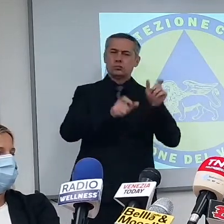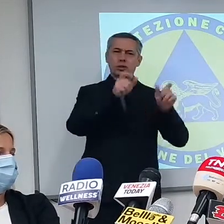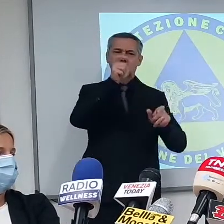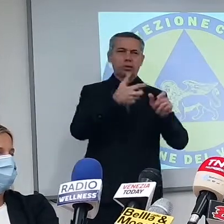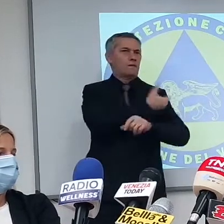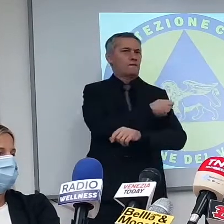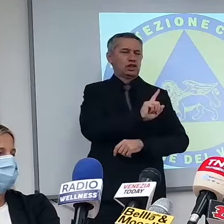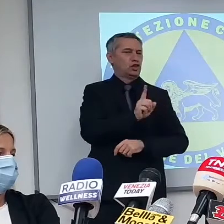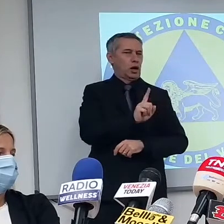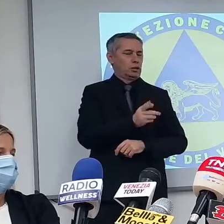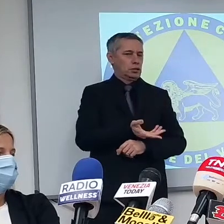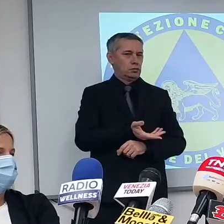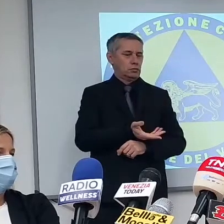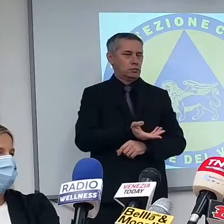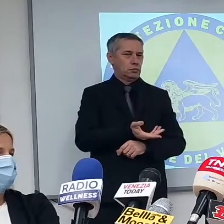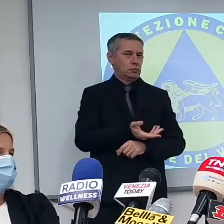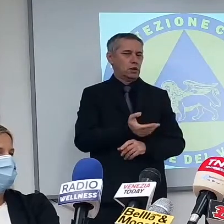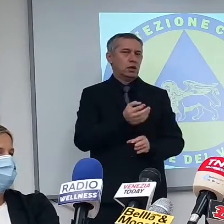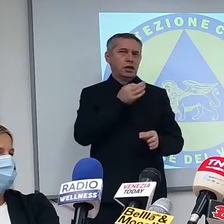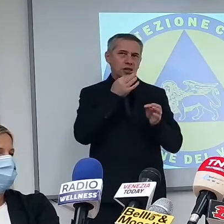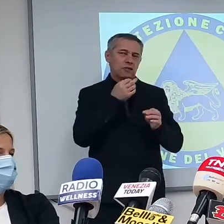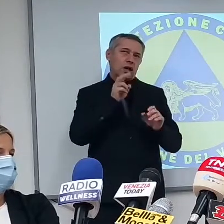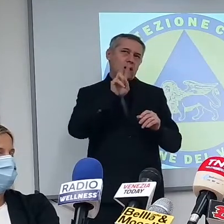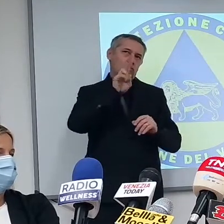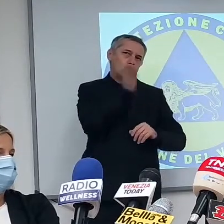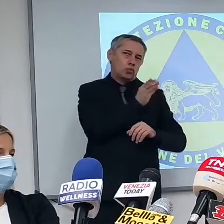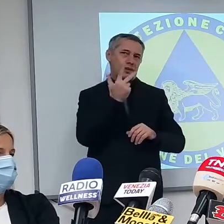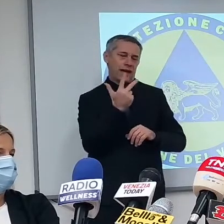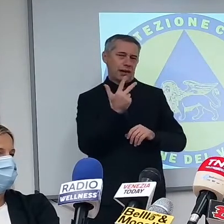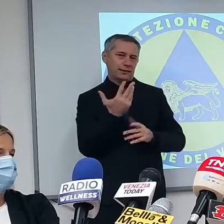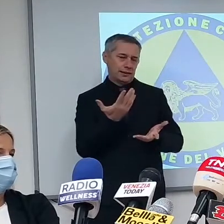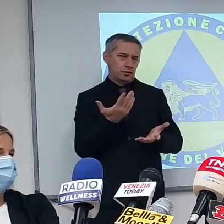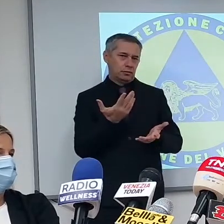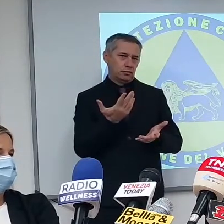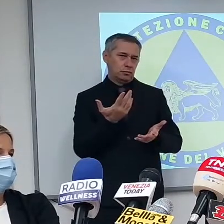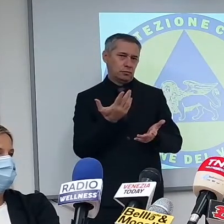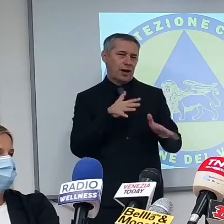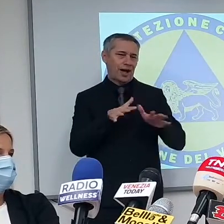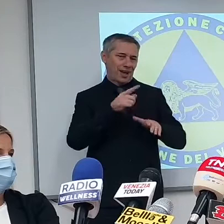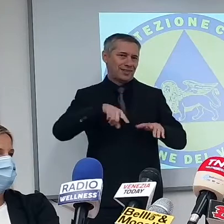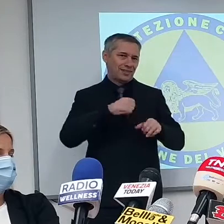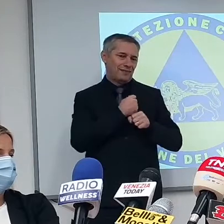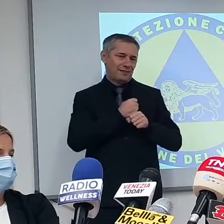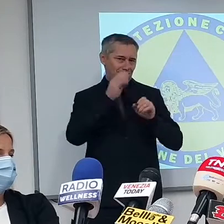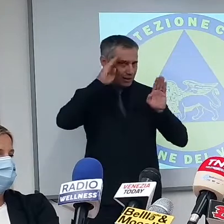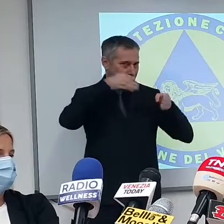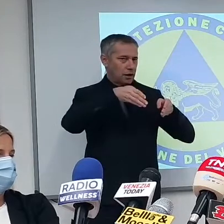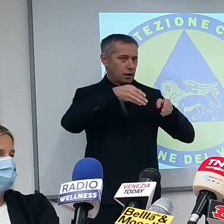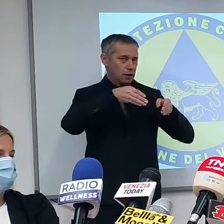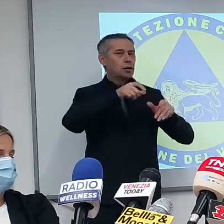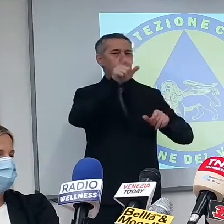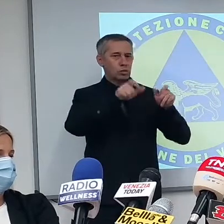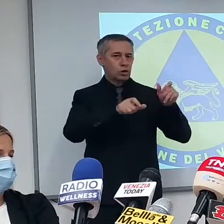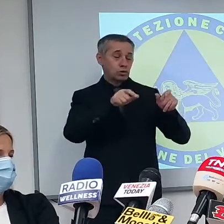quindi tenete conto che praticamente 2/3 della nostra attività viene fatta su persone